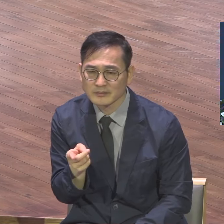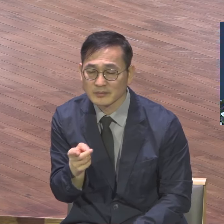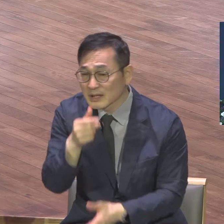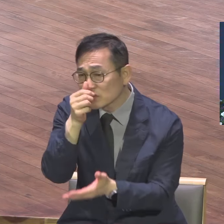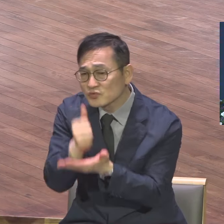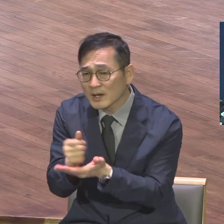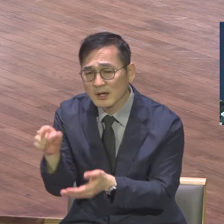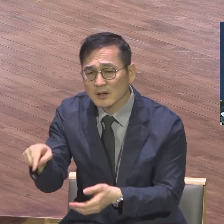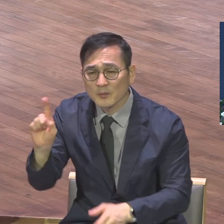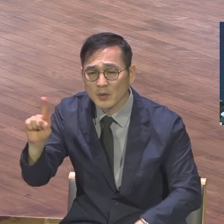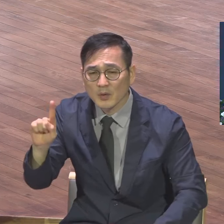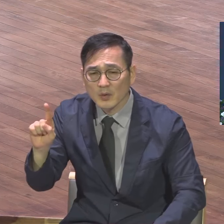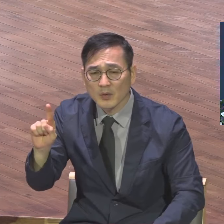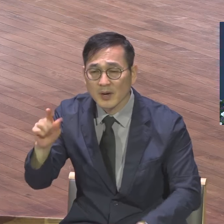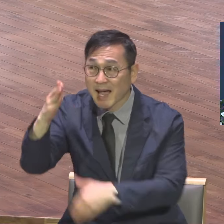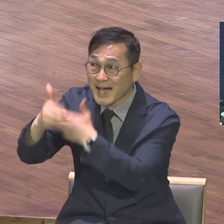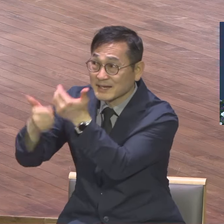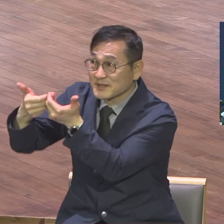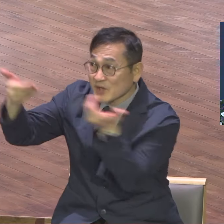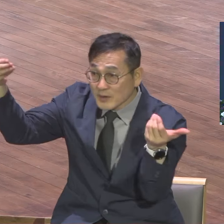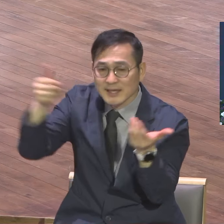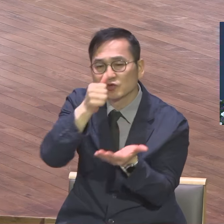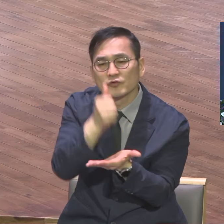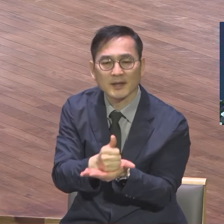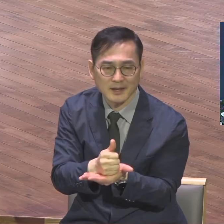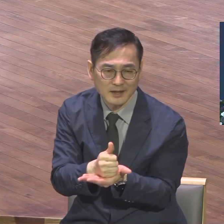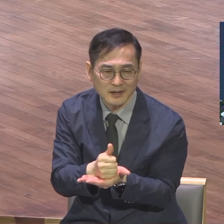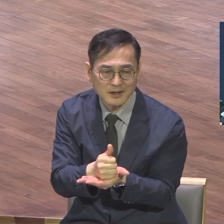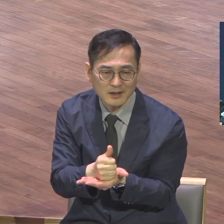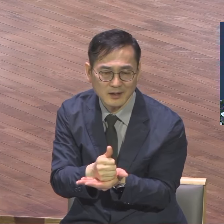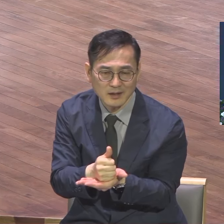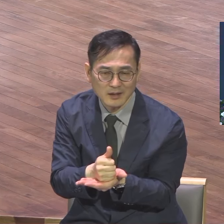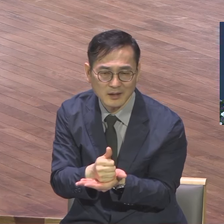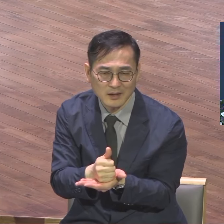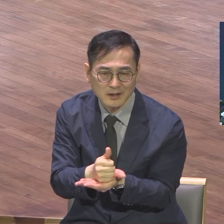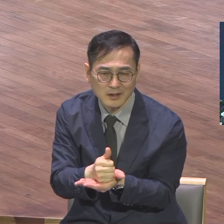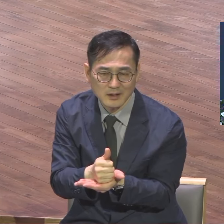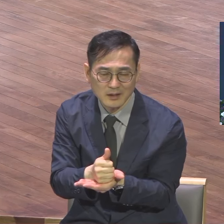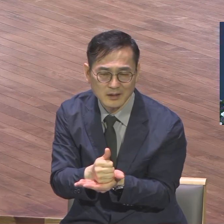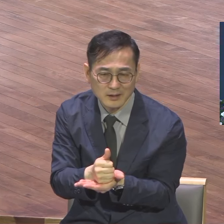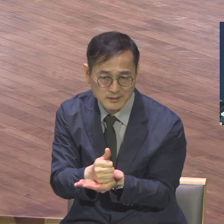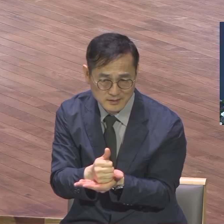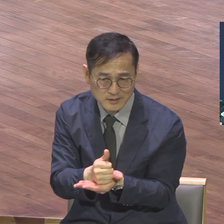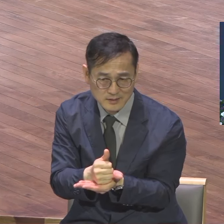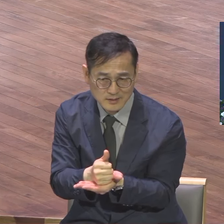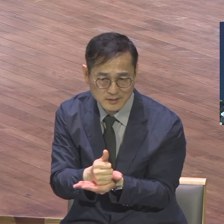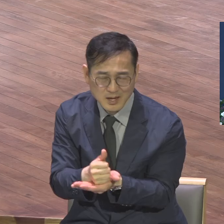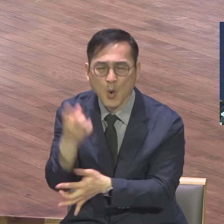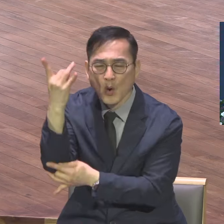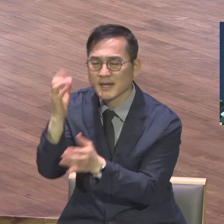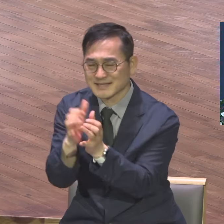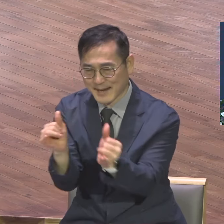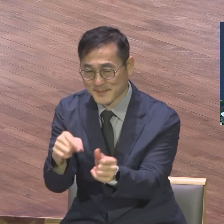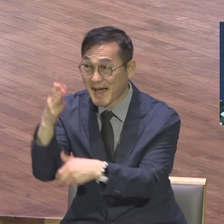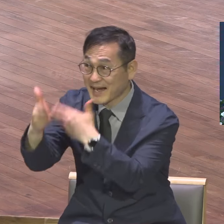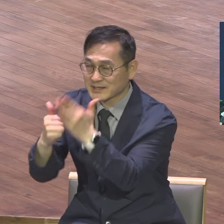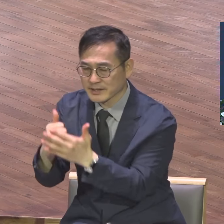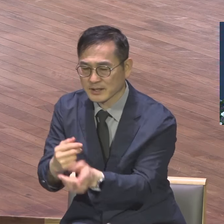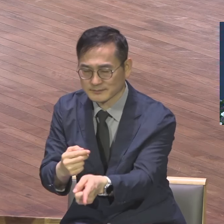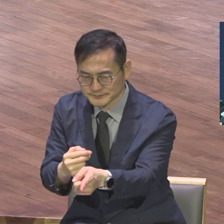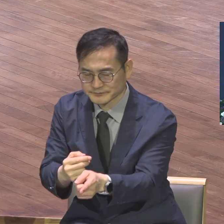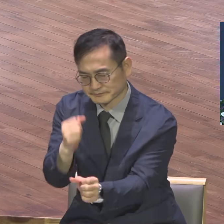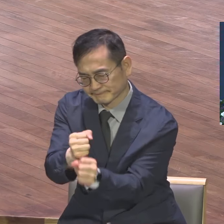놀리지 마세요. 하나님 떠난 문제예요. 인간이 하나님 형상으로 지원받아서 하나님을